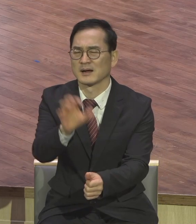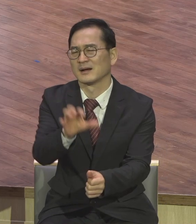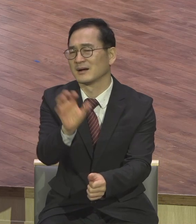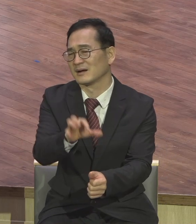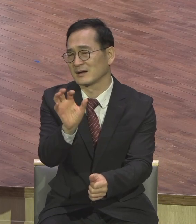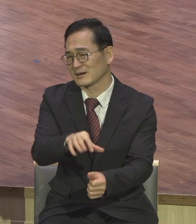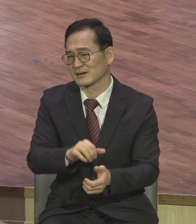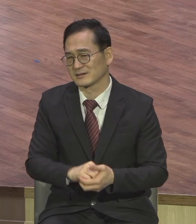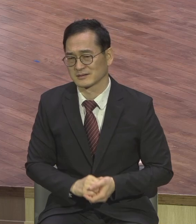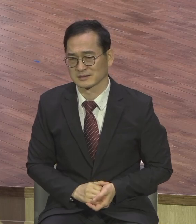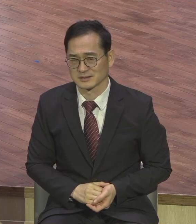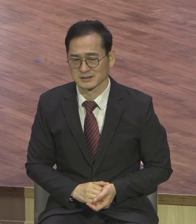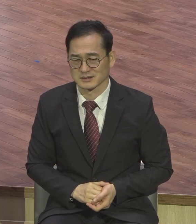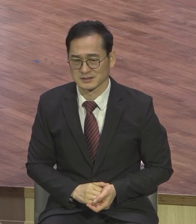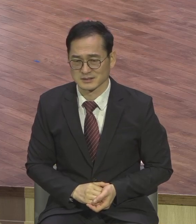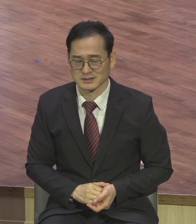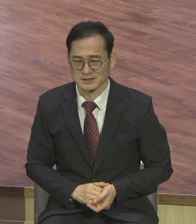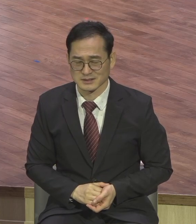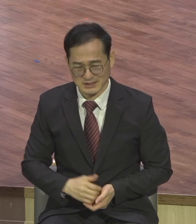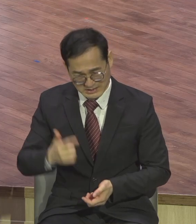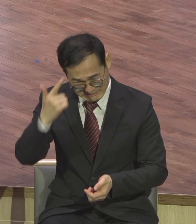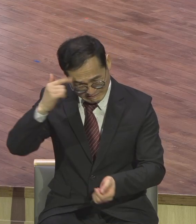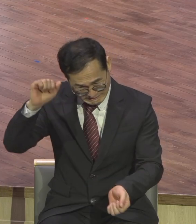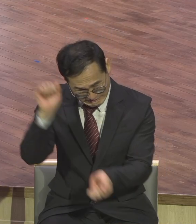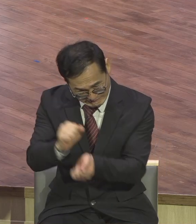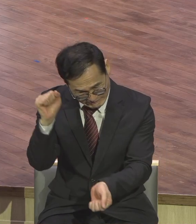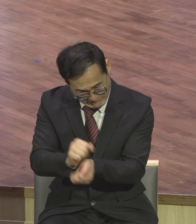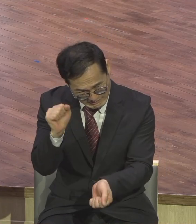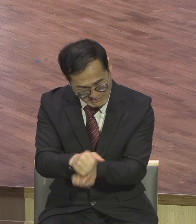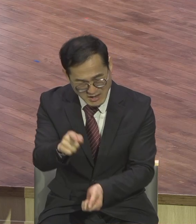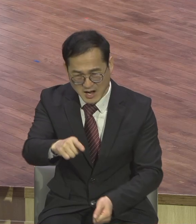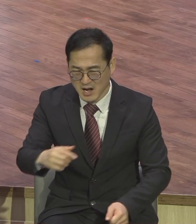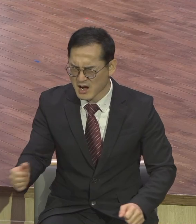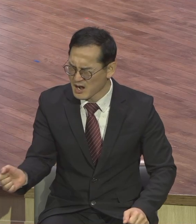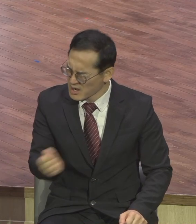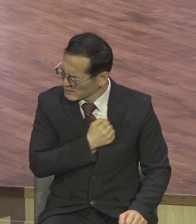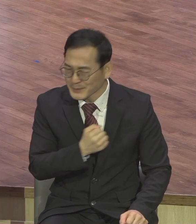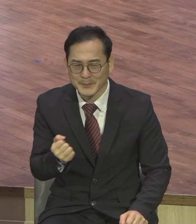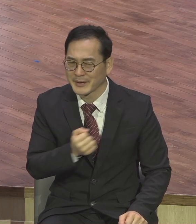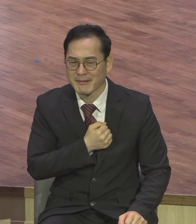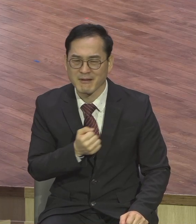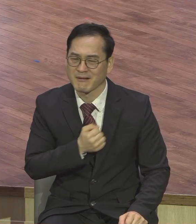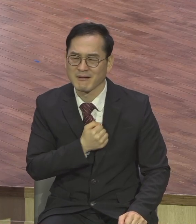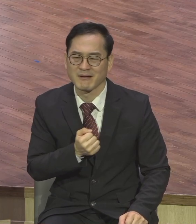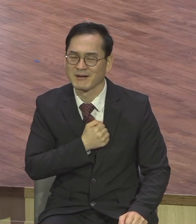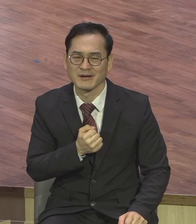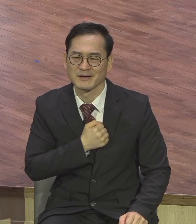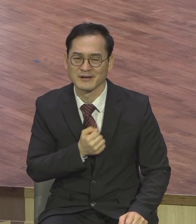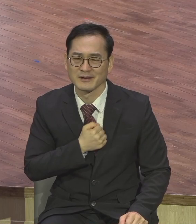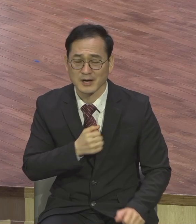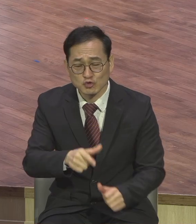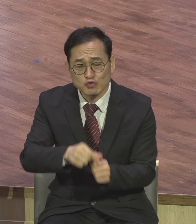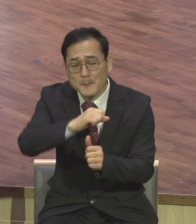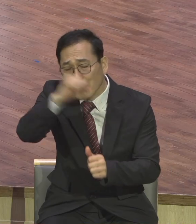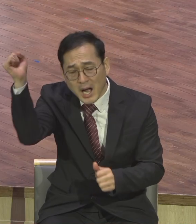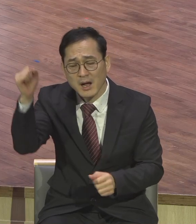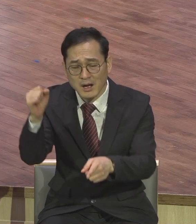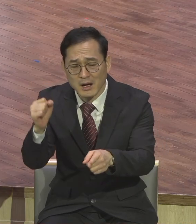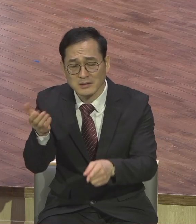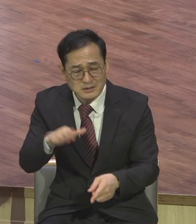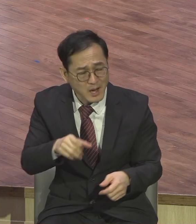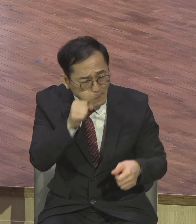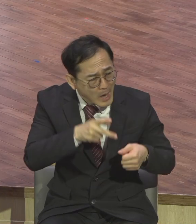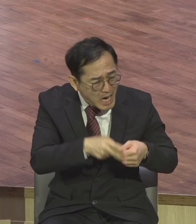속된 말로 이 바보 덩신들아 그 말 없지만은 답답한 거요. 구원 받아놓고 예수 믿고 구원 받아놓고